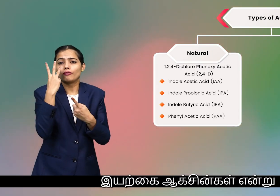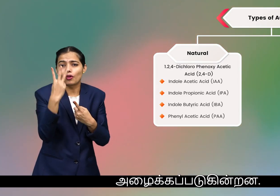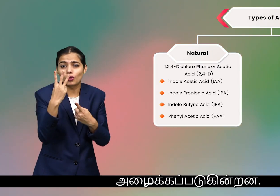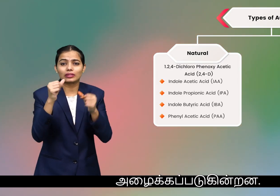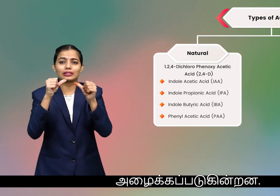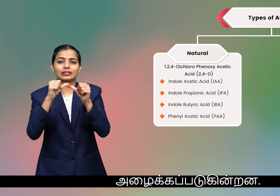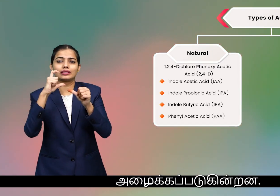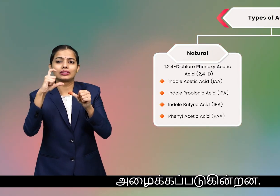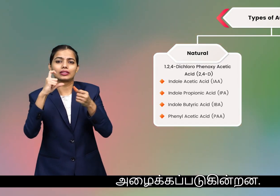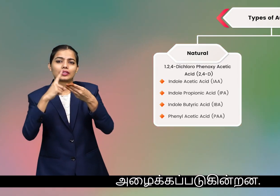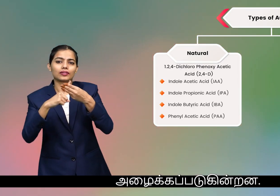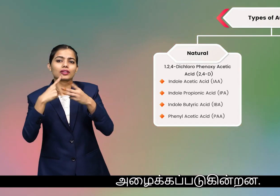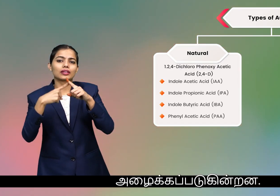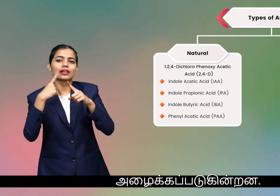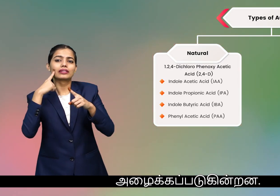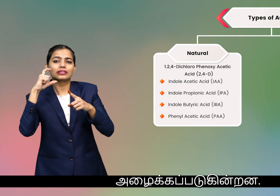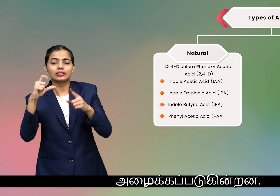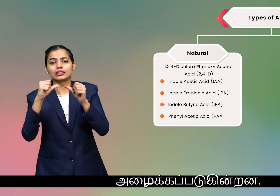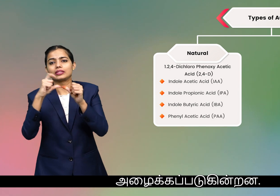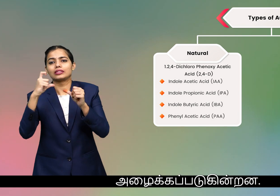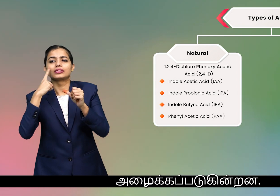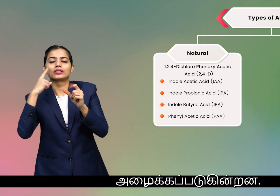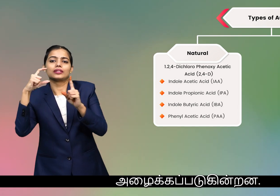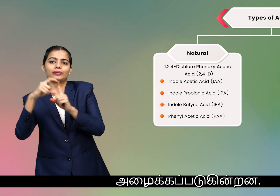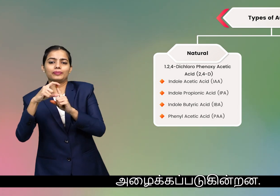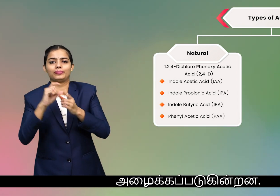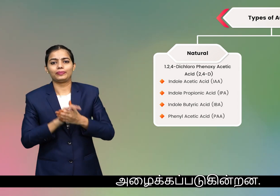ஆக்சின்கள் என்று அழைக்கப்படுகின்றன.